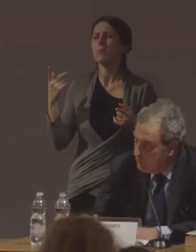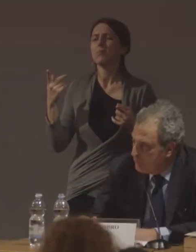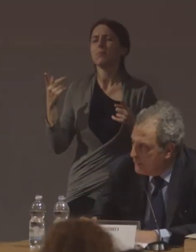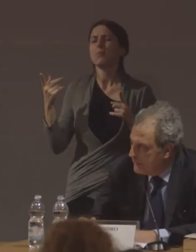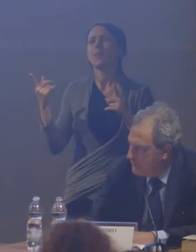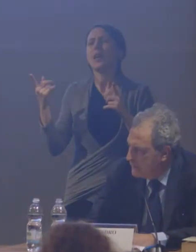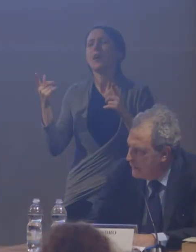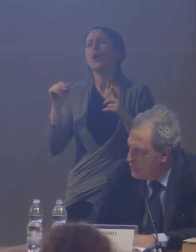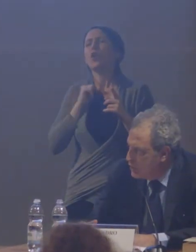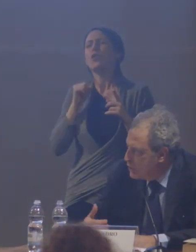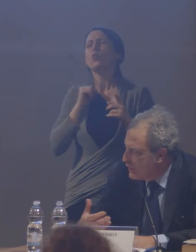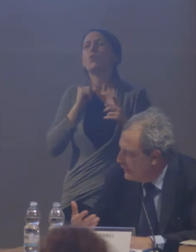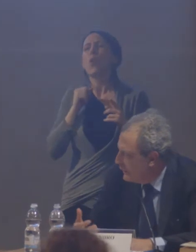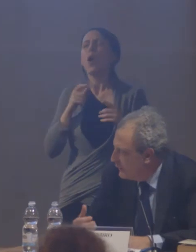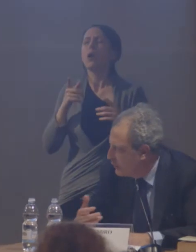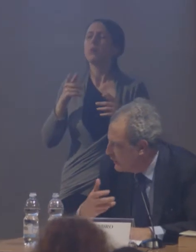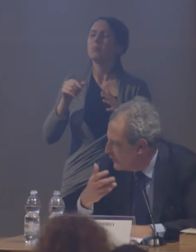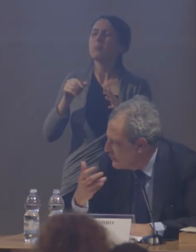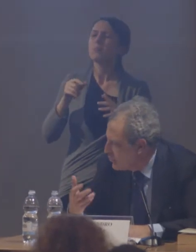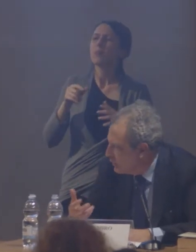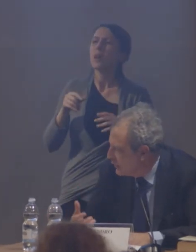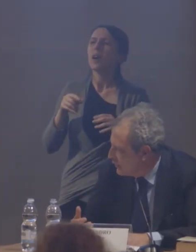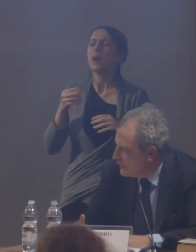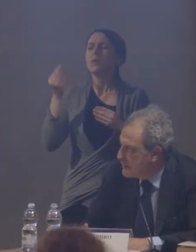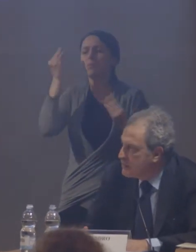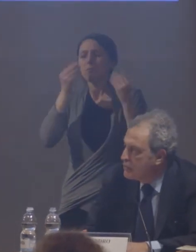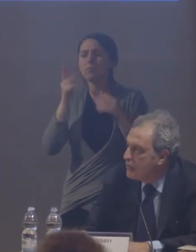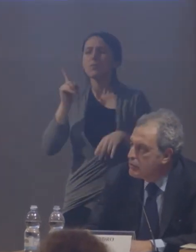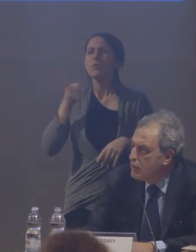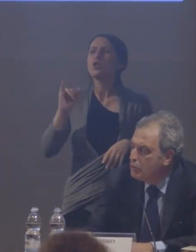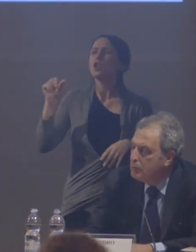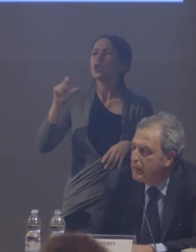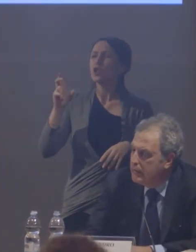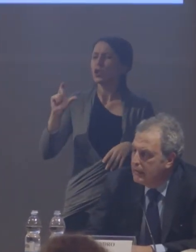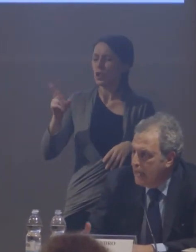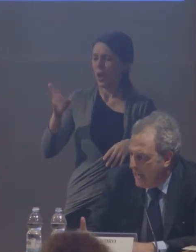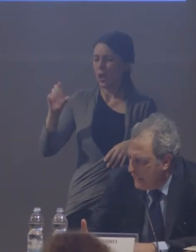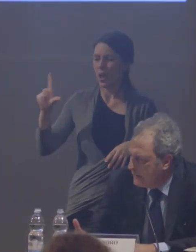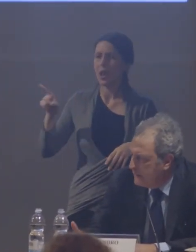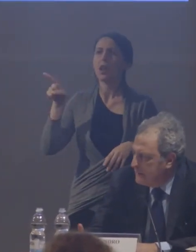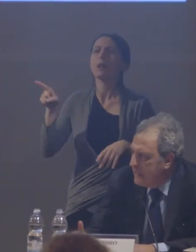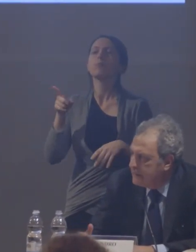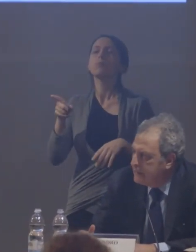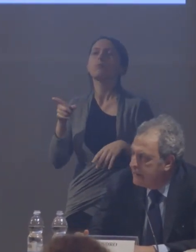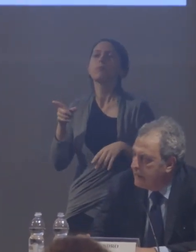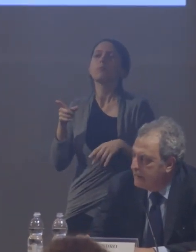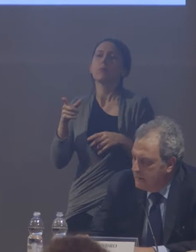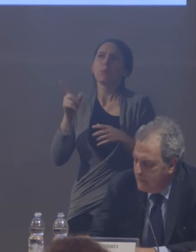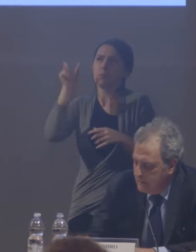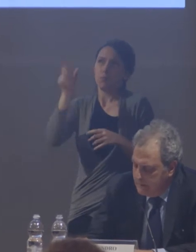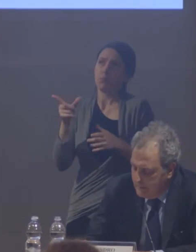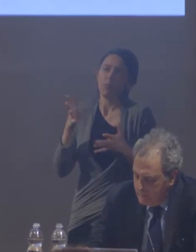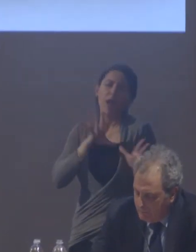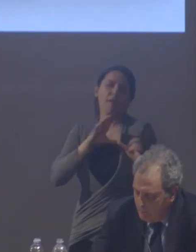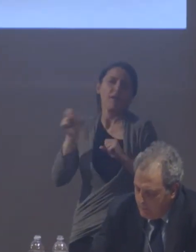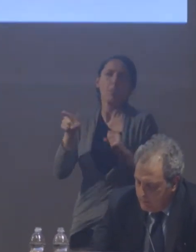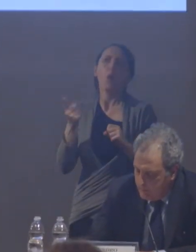tesi fondative del GISCEL, storica organizzazione che si occupa anche di didattica e